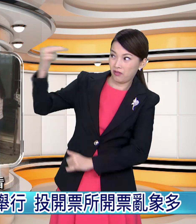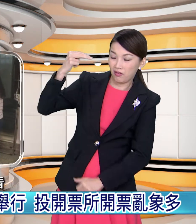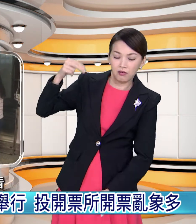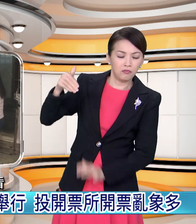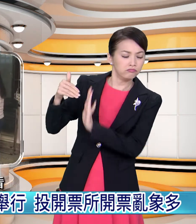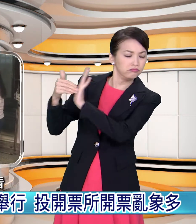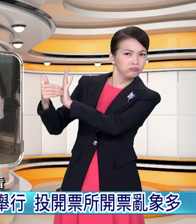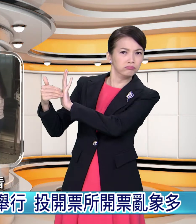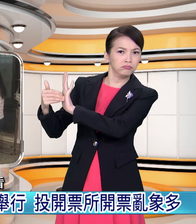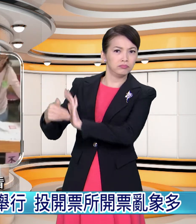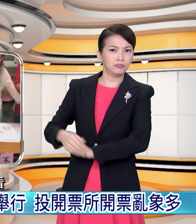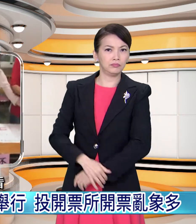观看。